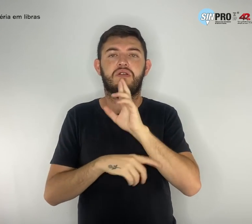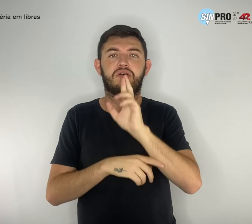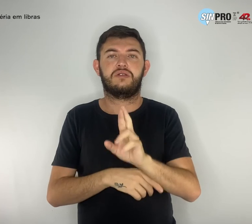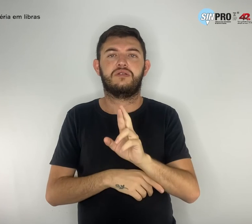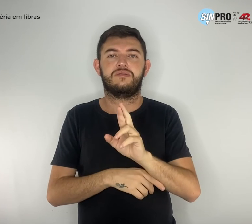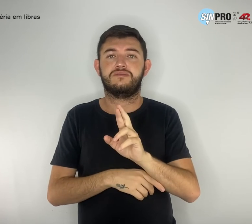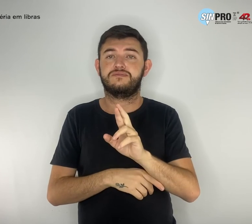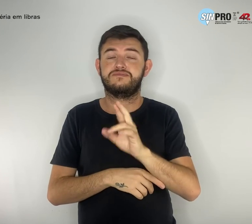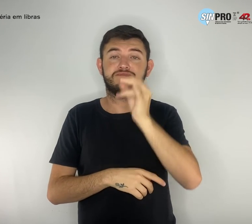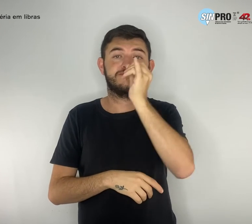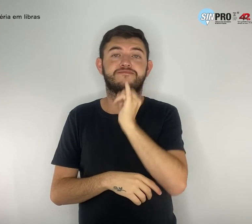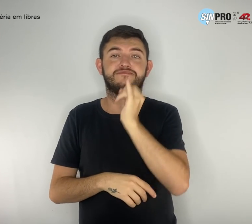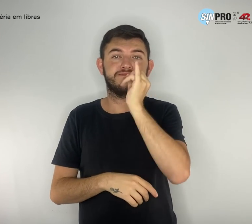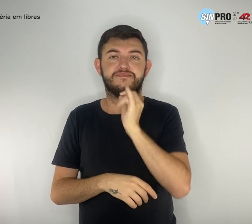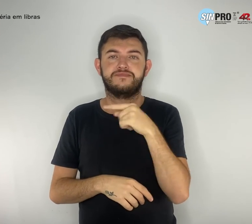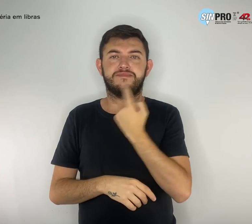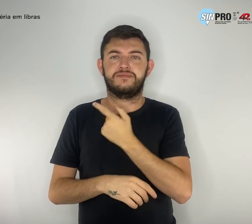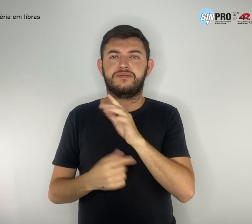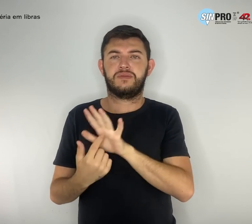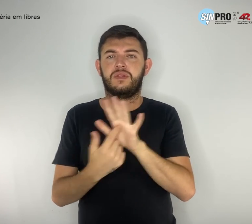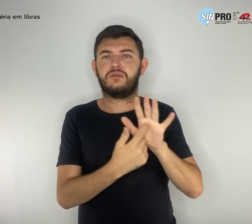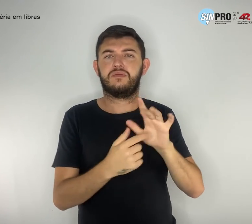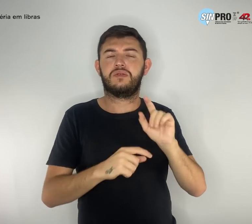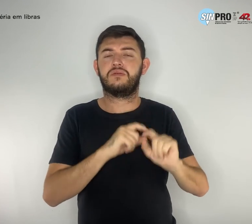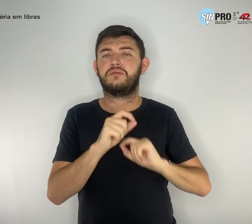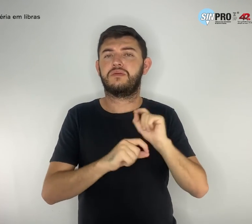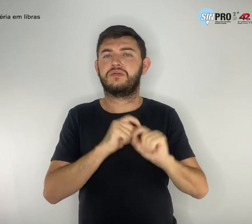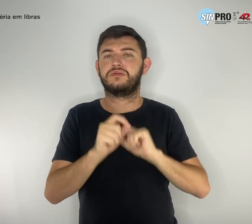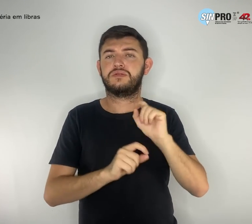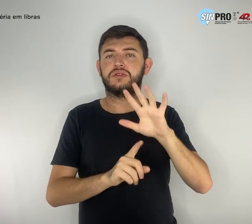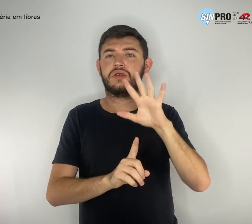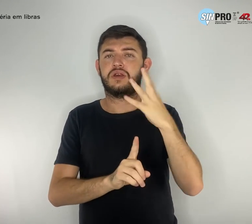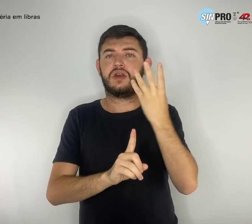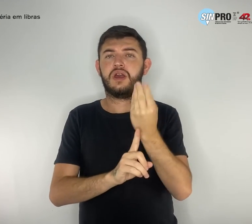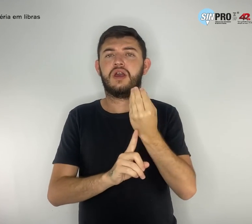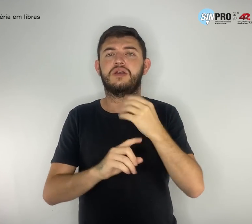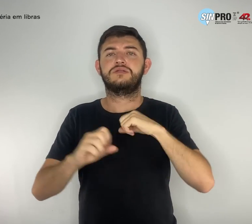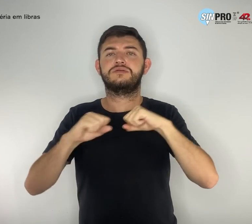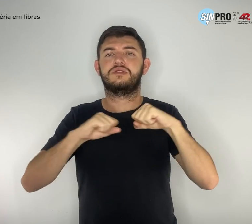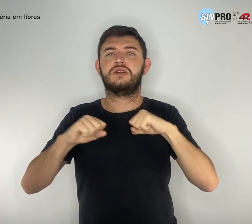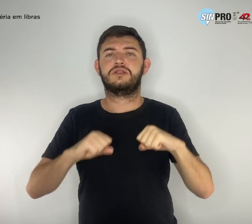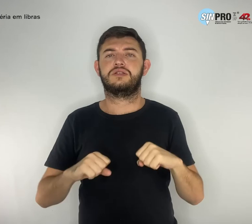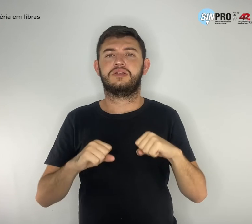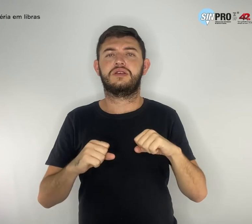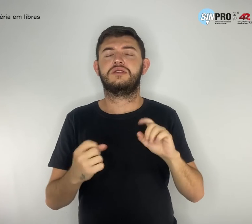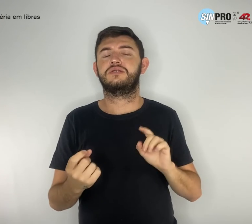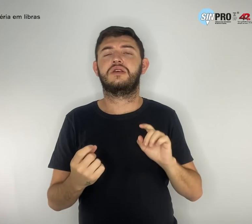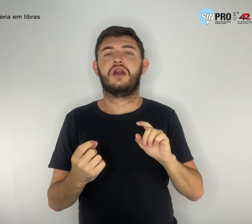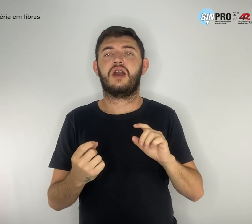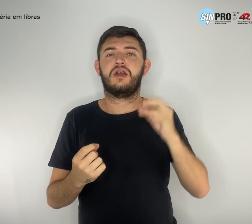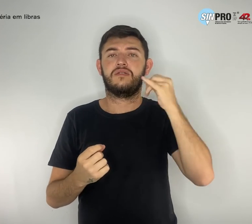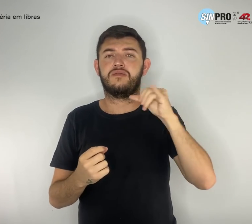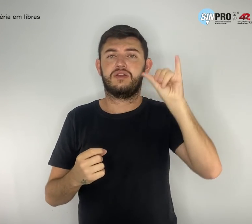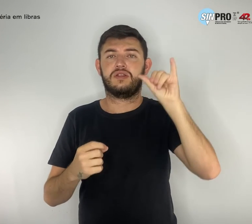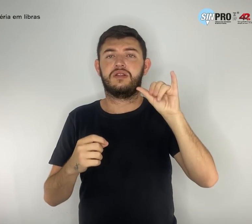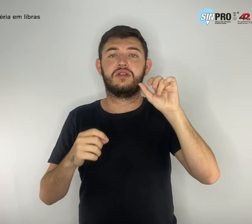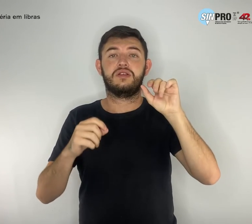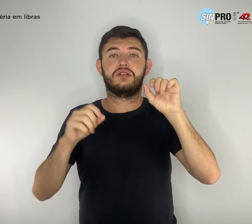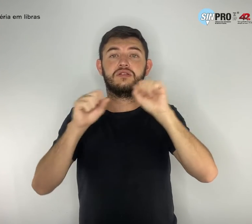é o desenvolvimento da arte de resistência ao sistema. Na música negra dos Estados